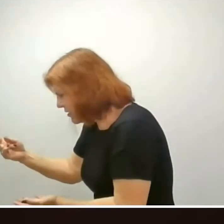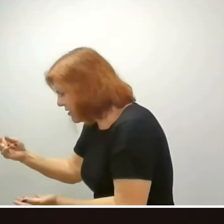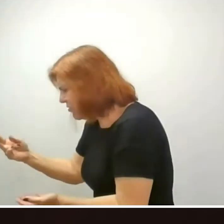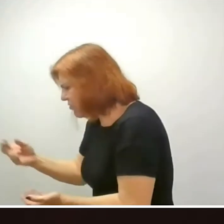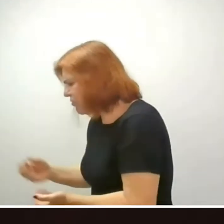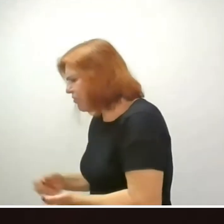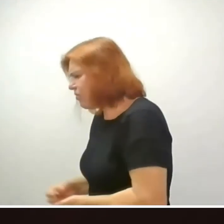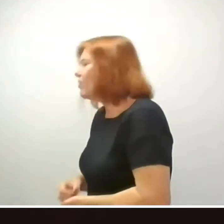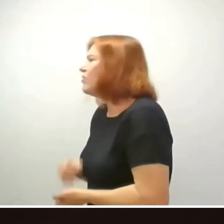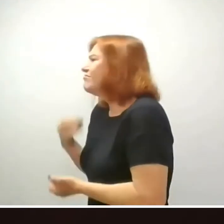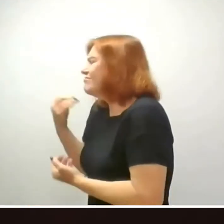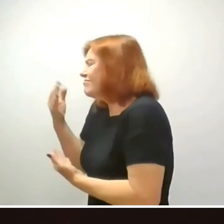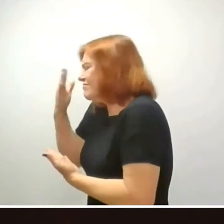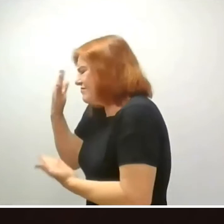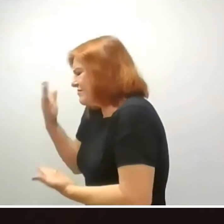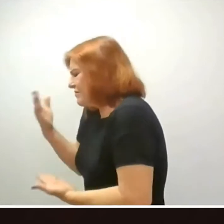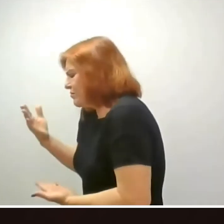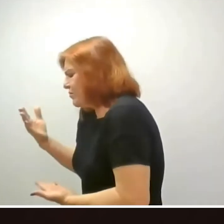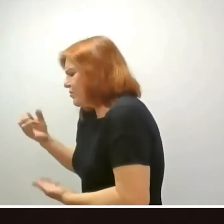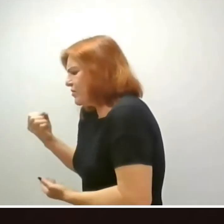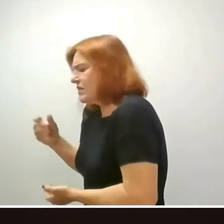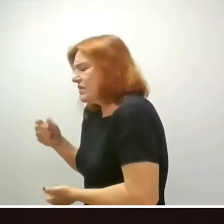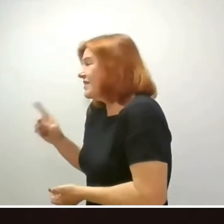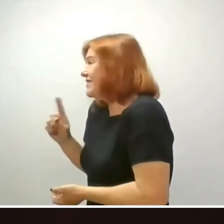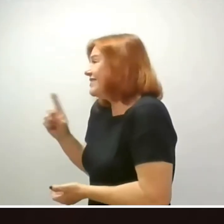rogo-te que não passes do teu servo.